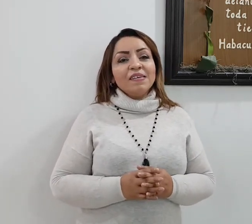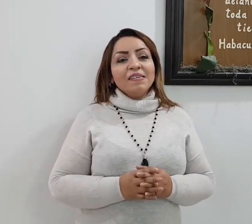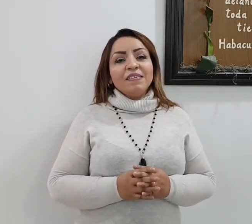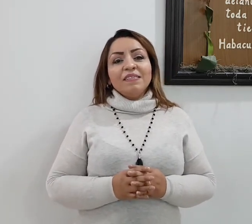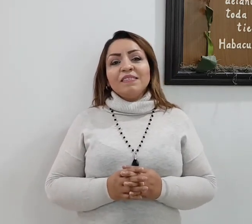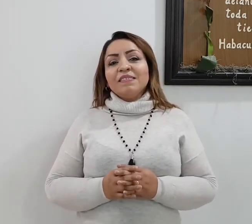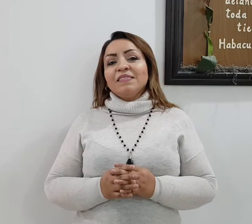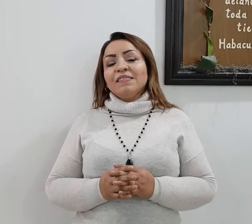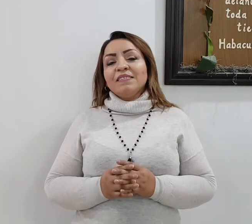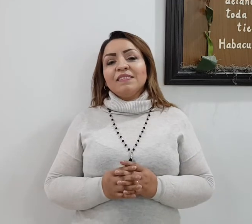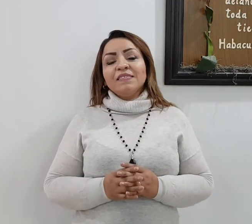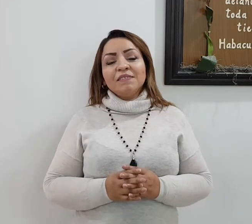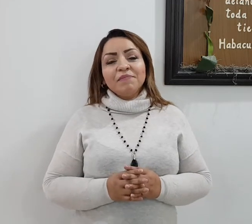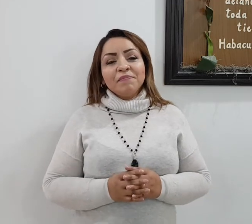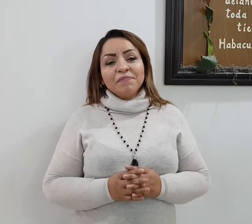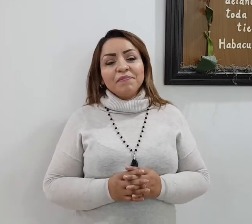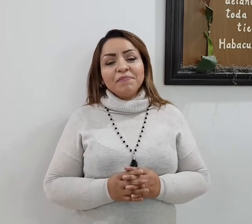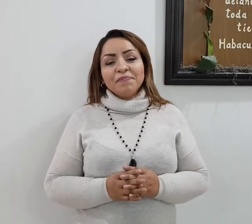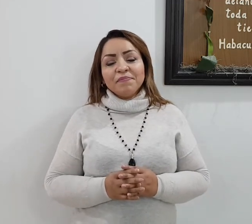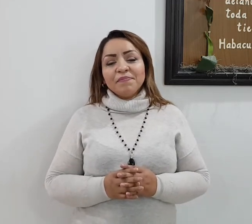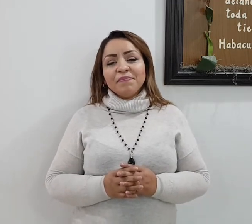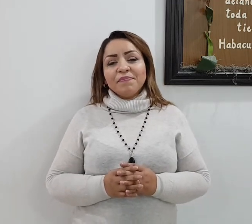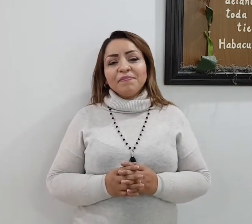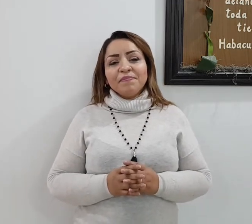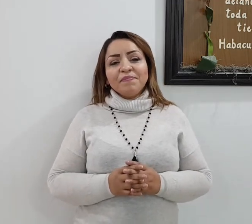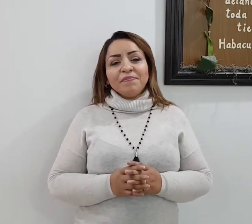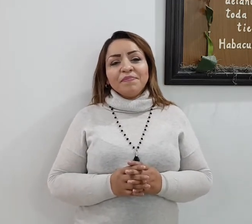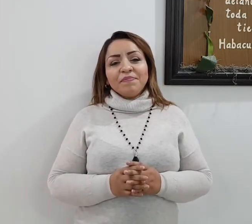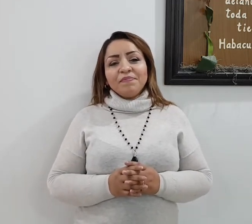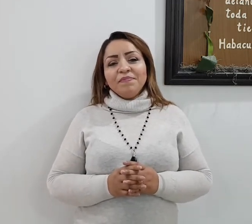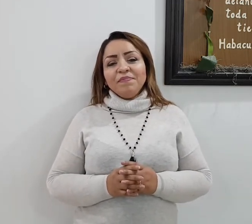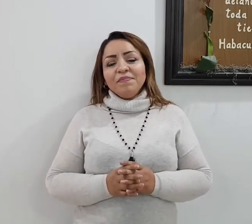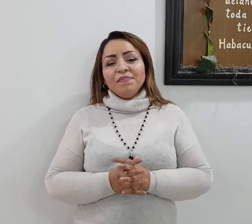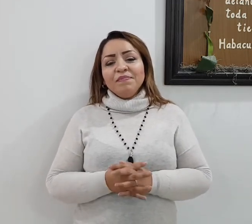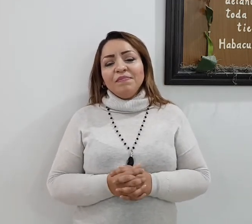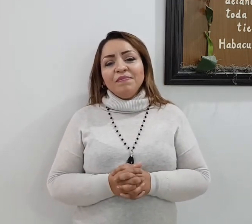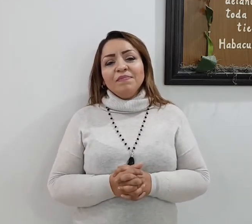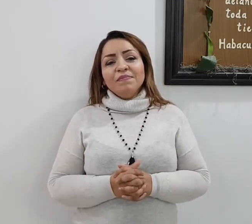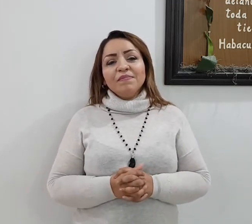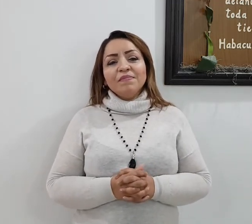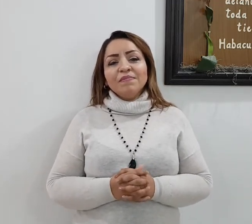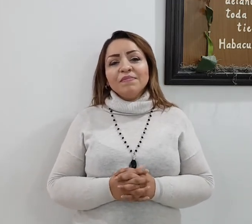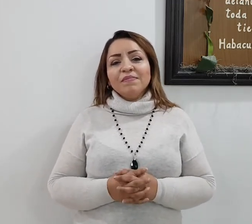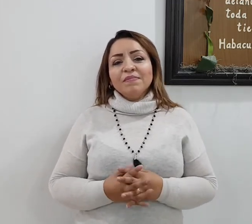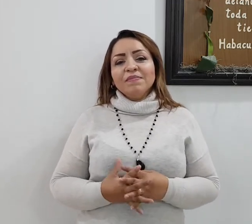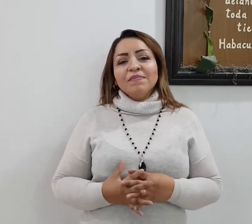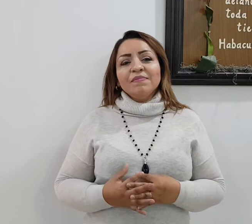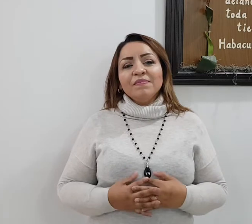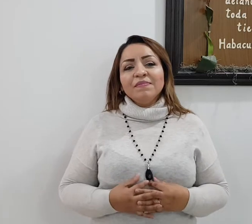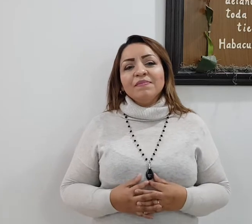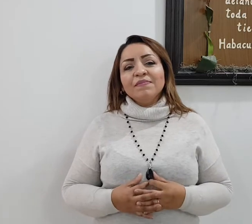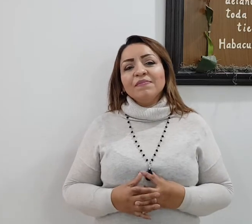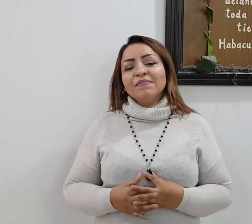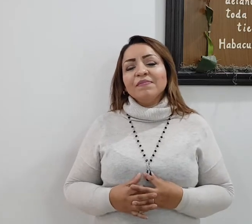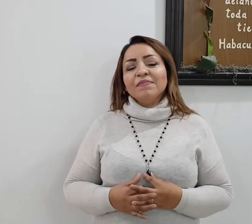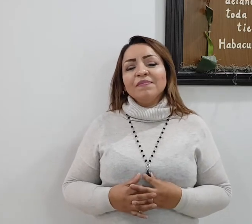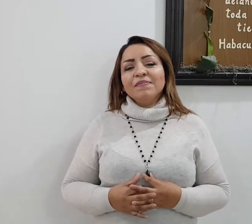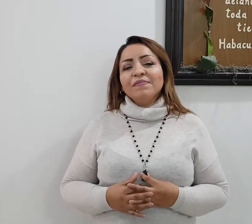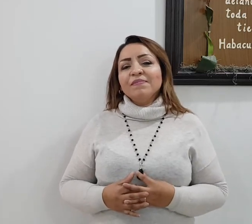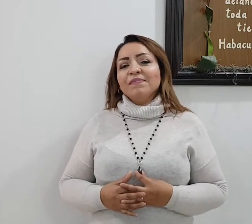una lamparita y alumbraba, haga de cuenta que volvíamos a la vida, ¿verdad? La palabra es